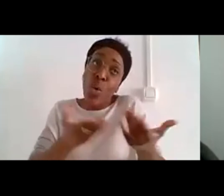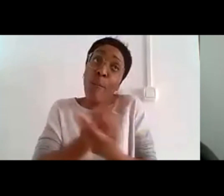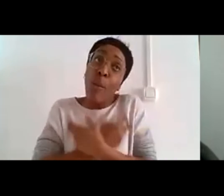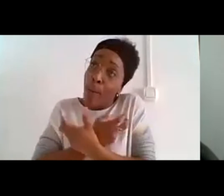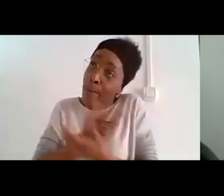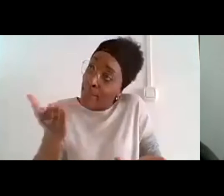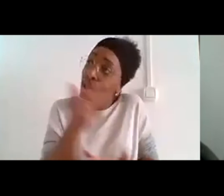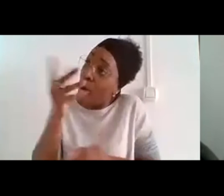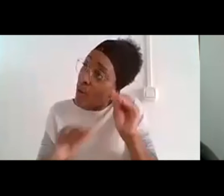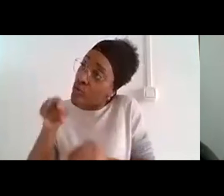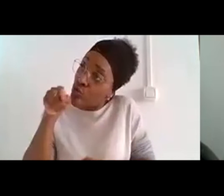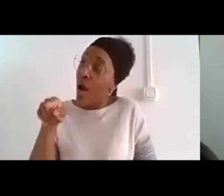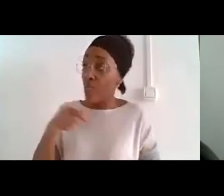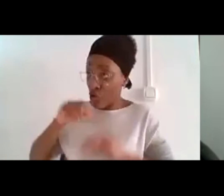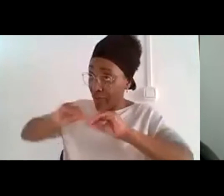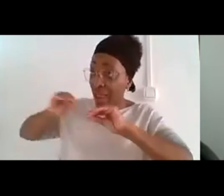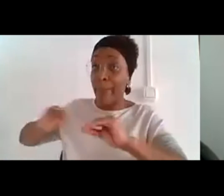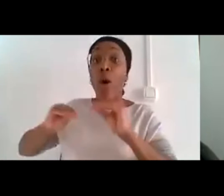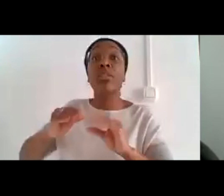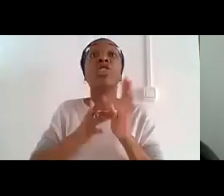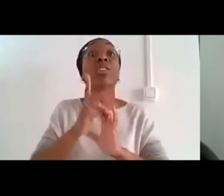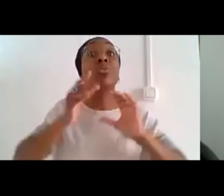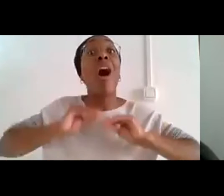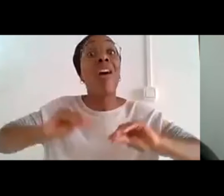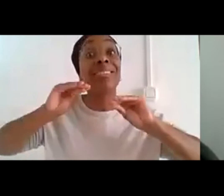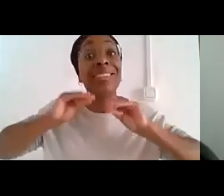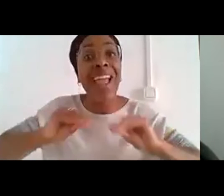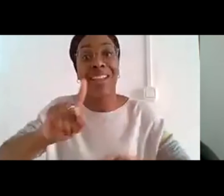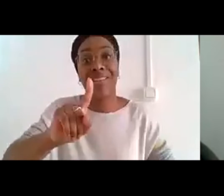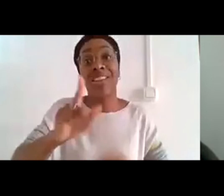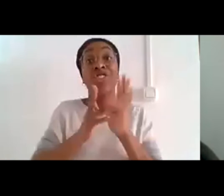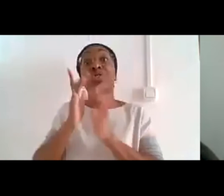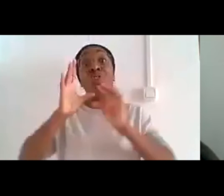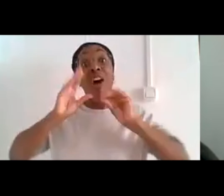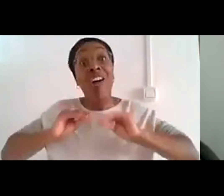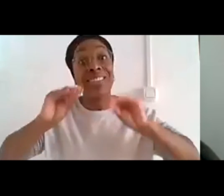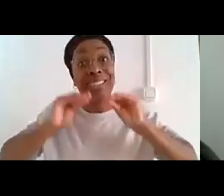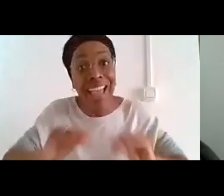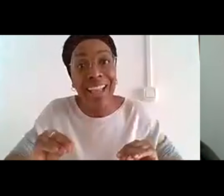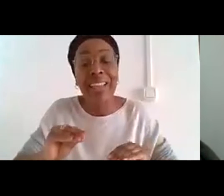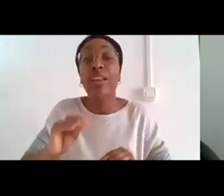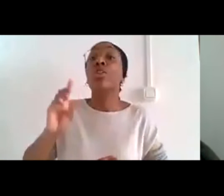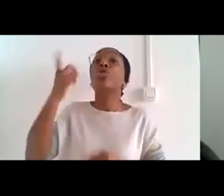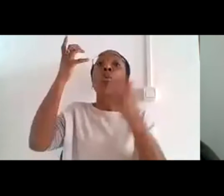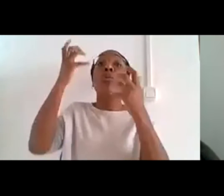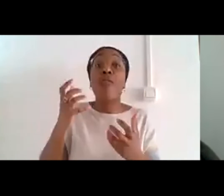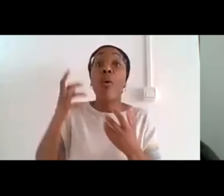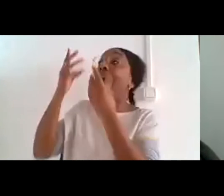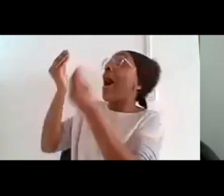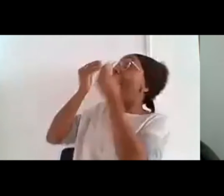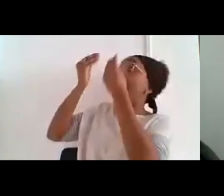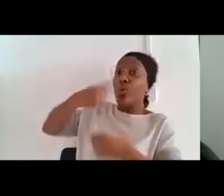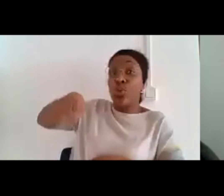que Jésus va lui dire. Je vais t'apprendre. Et Dieu veut nous apprendre à prendre soin les uns des autres, frères et sœurs.